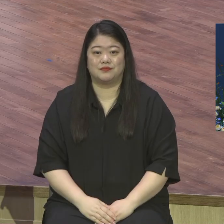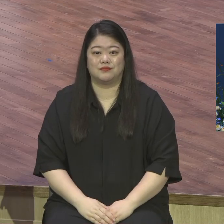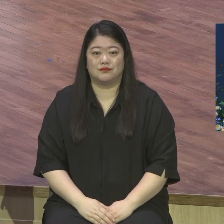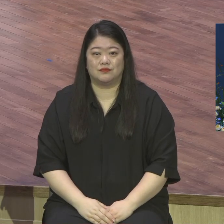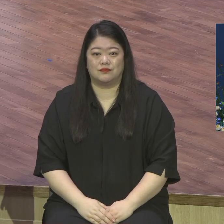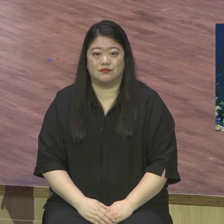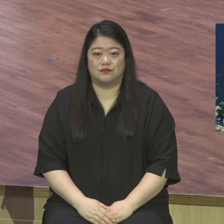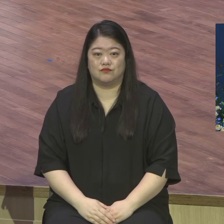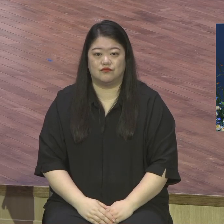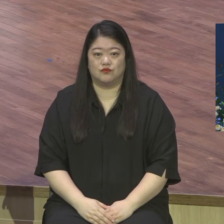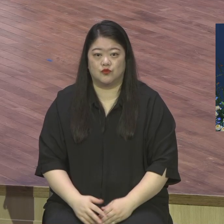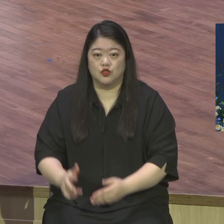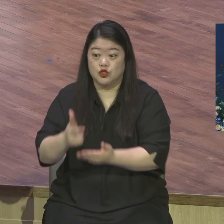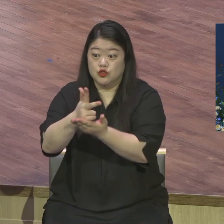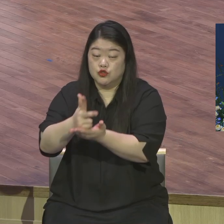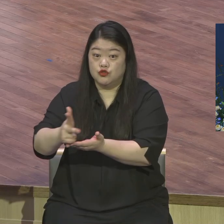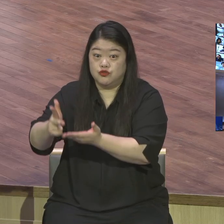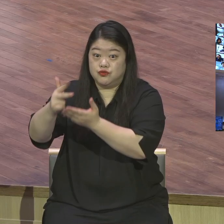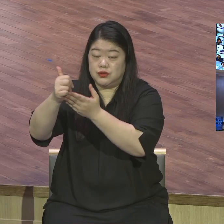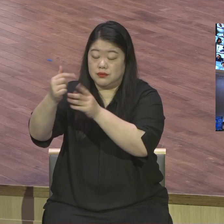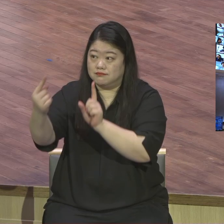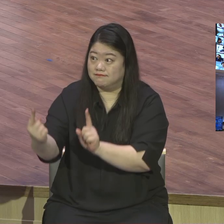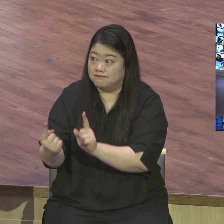서는 나를 기억합시다.